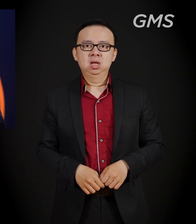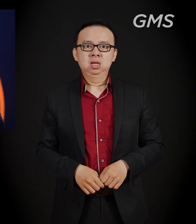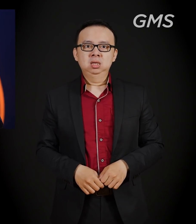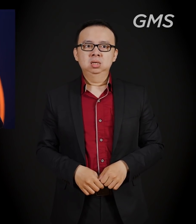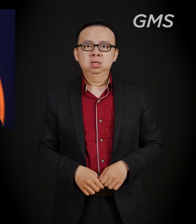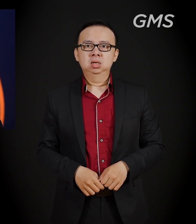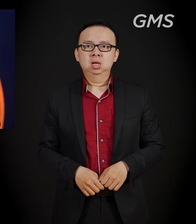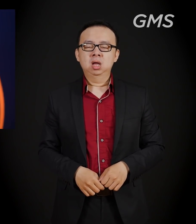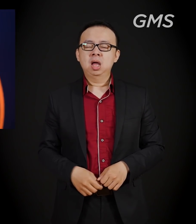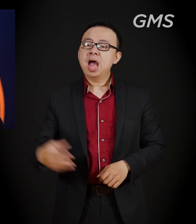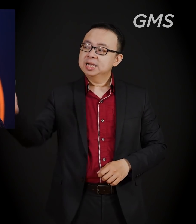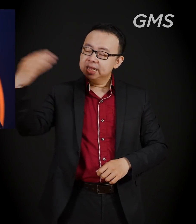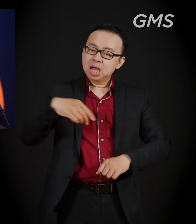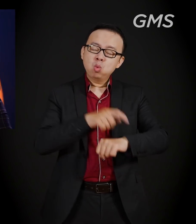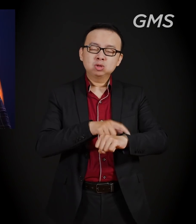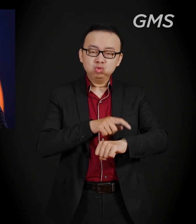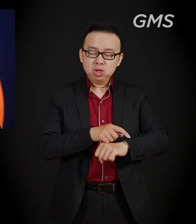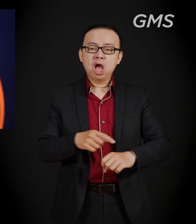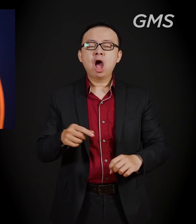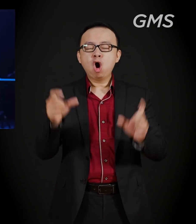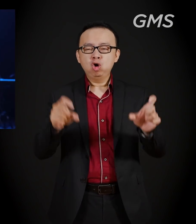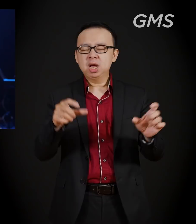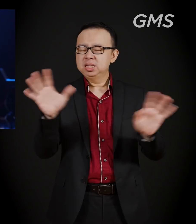dapat lagi menerima ajaran sehat.